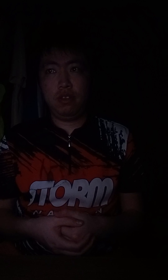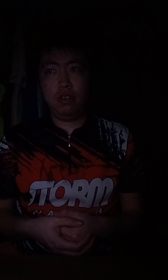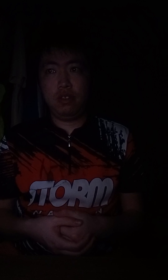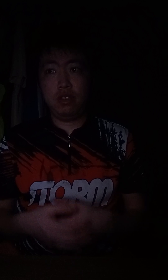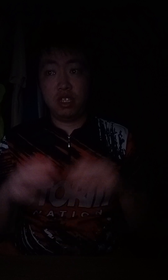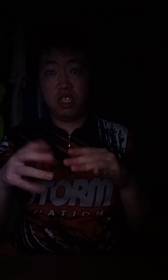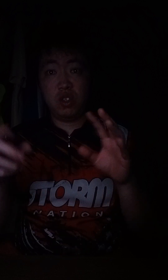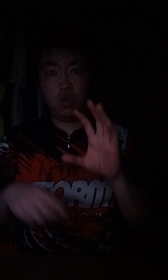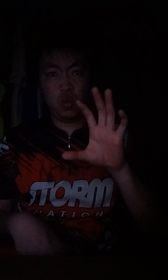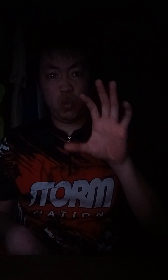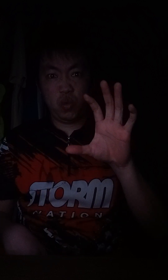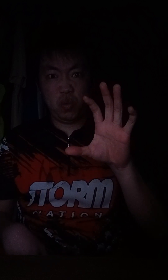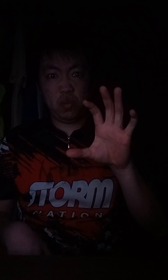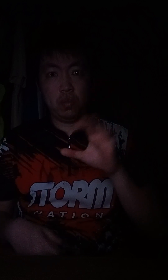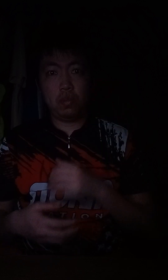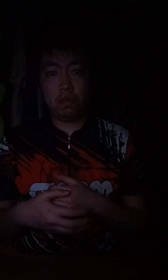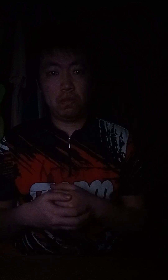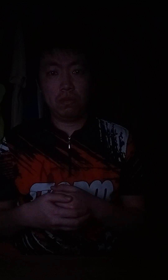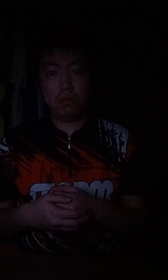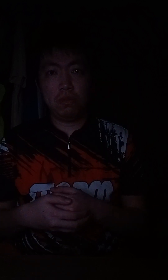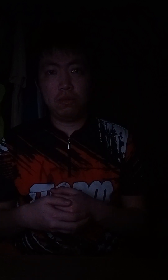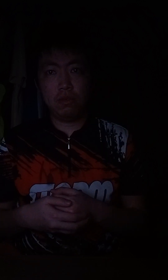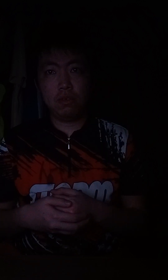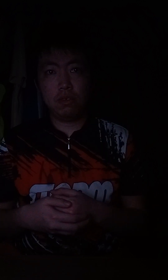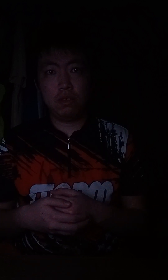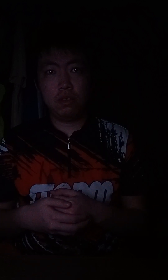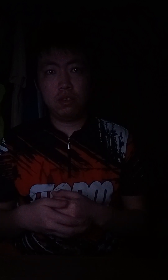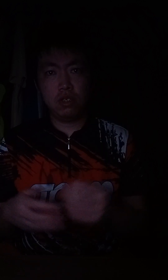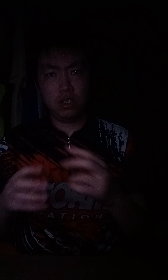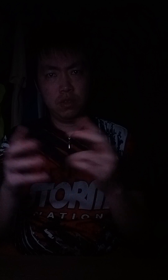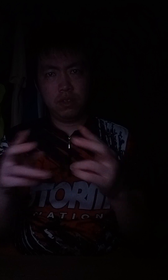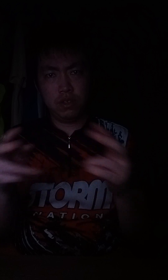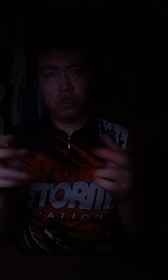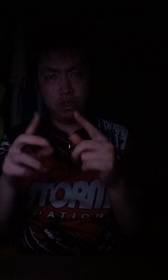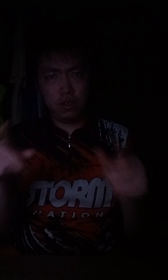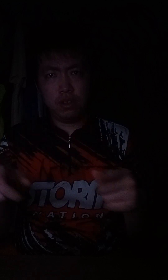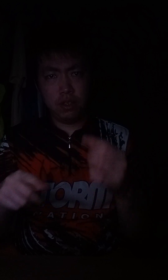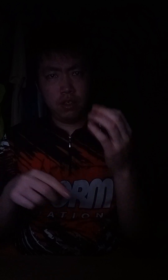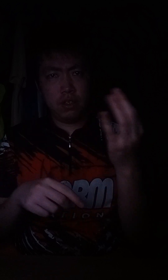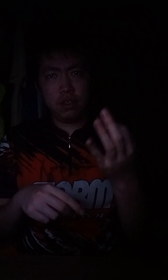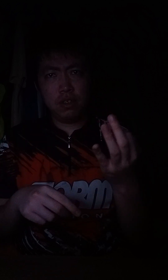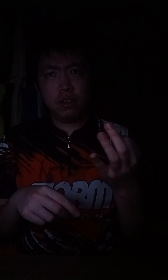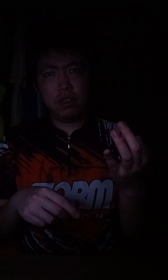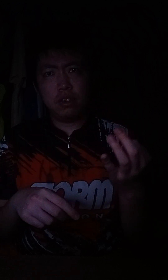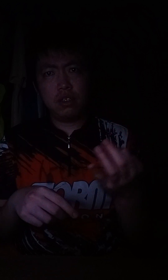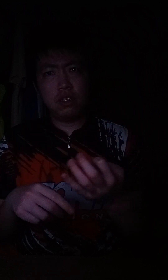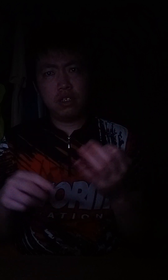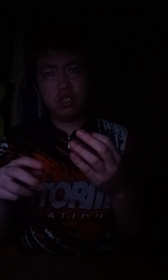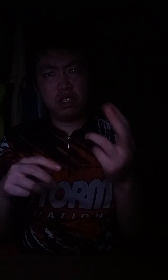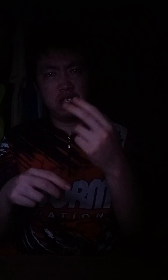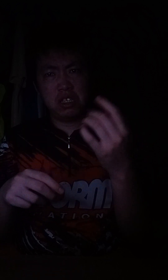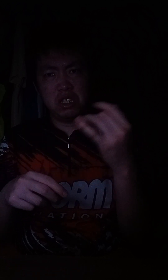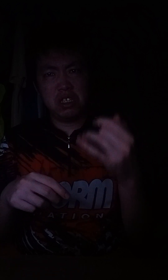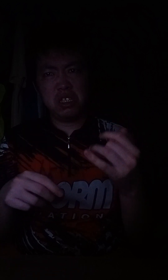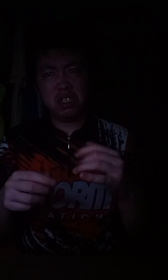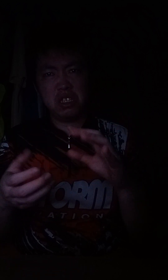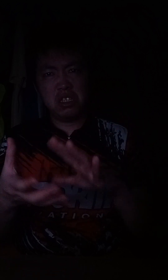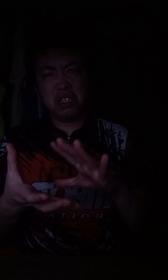서울의 한 공중 화장실. 배변기 옆 휴지통을 들여다보니 뒤처리에 쓰인 휴지가 희귀한